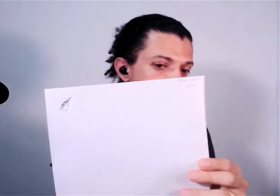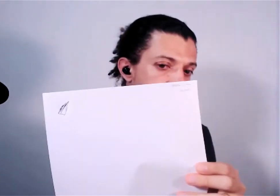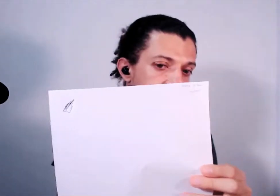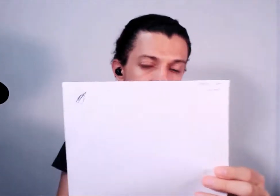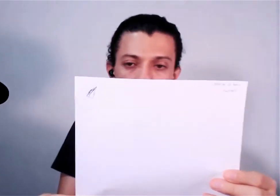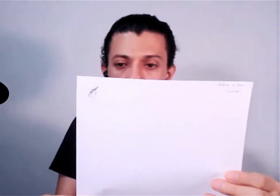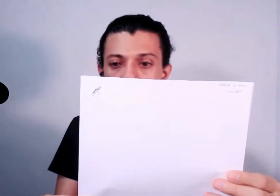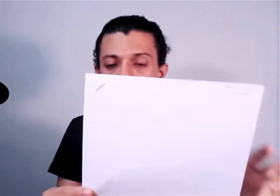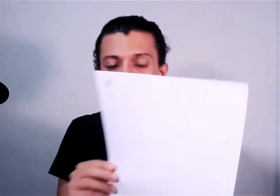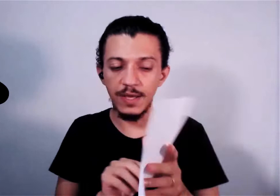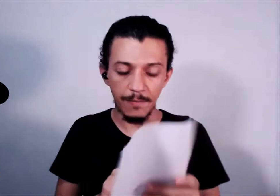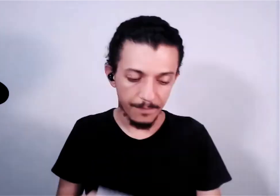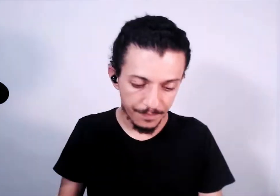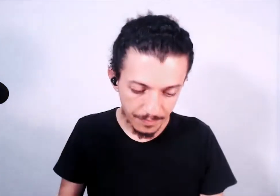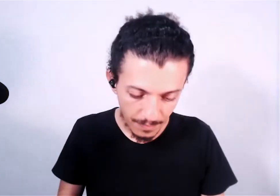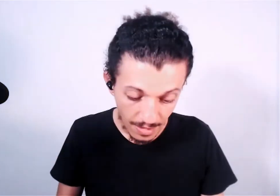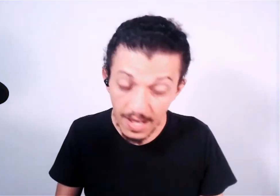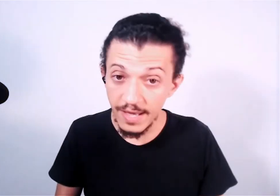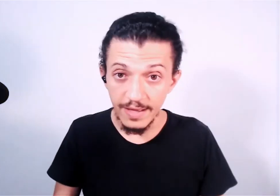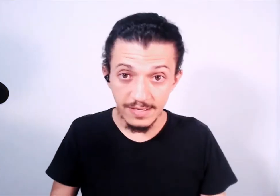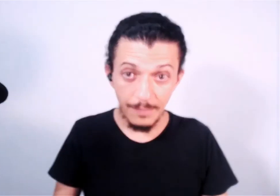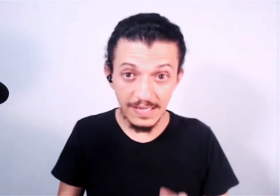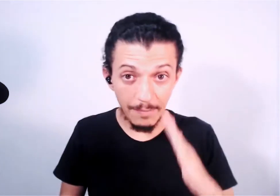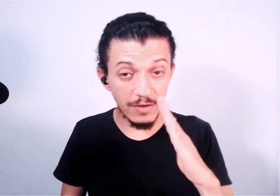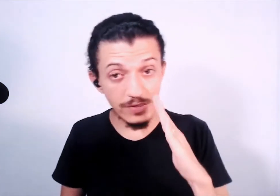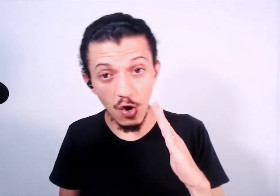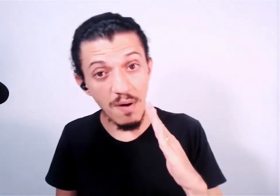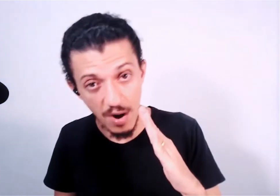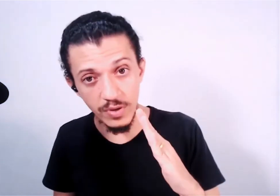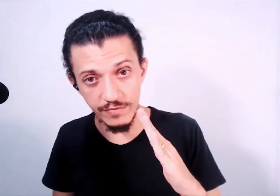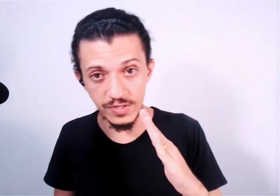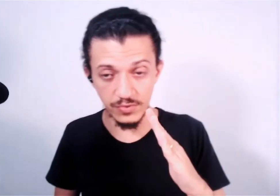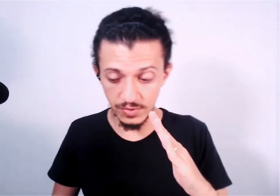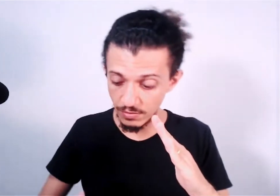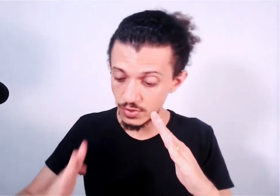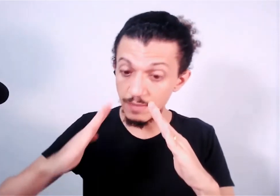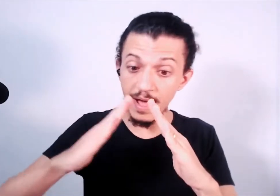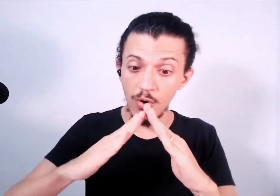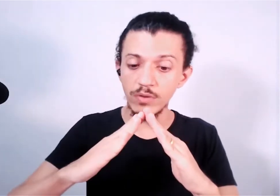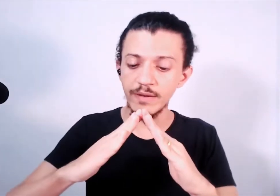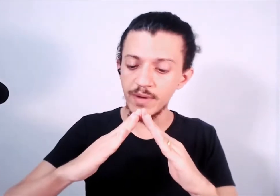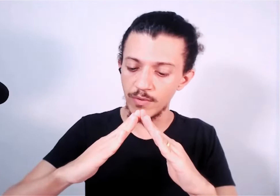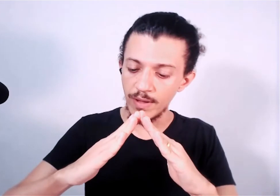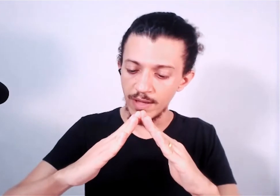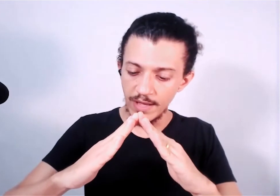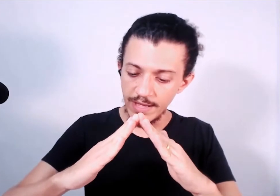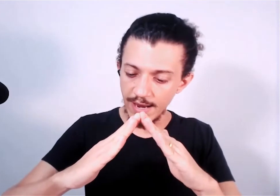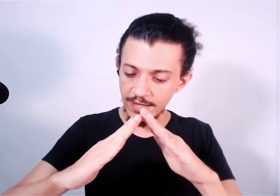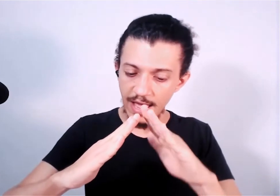Percebe? Então está escrito aqui. E aí, você percebe que não é só uma mão que você usou também a outra mão. E ela